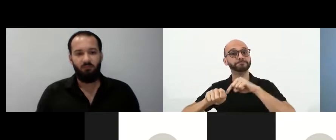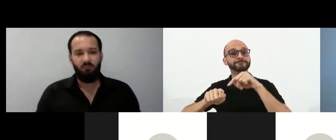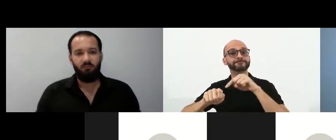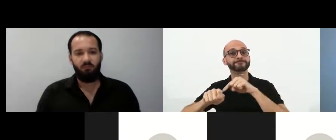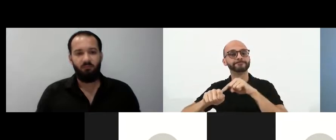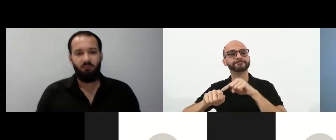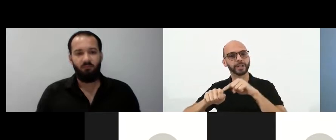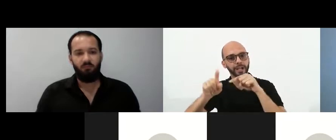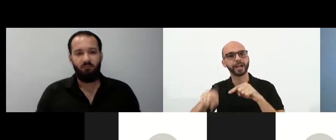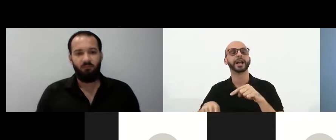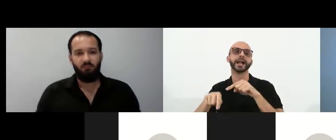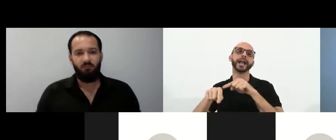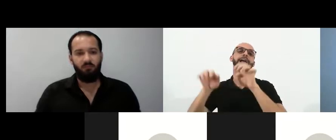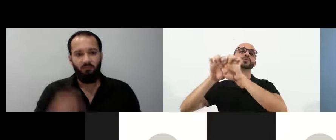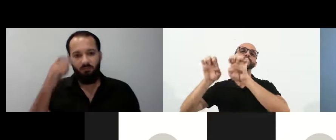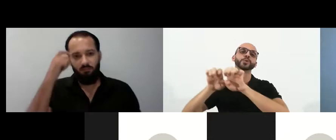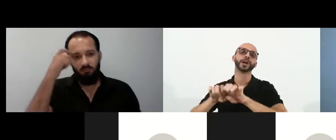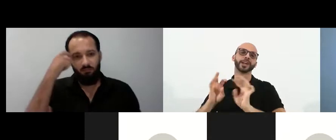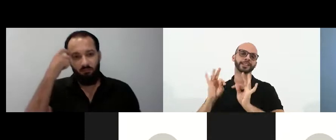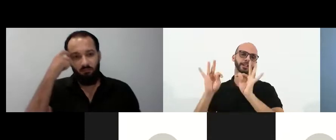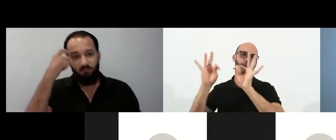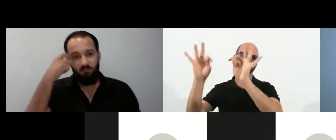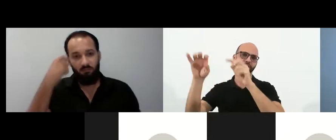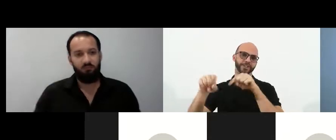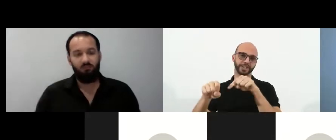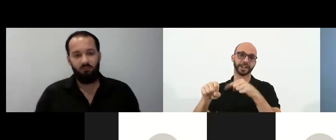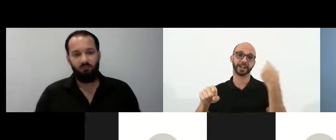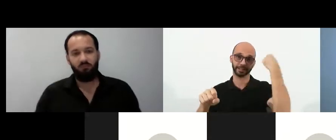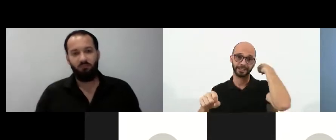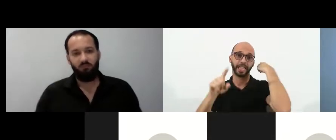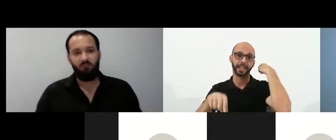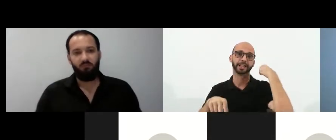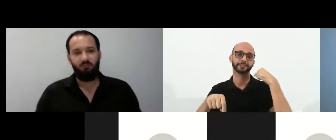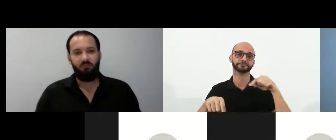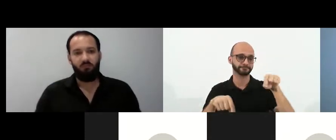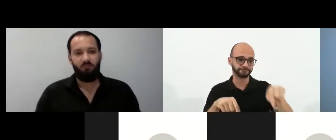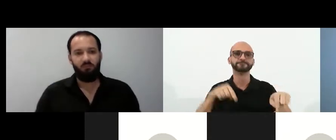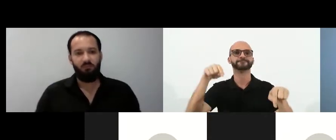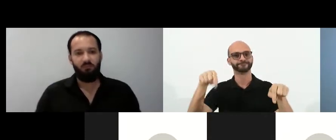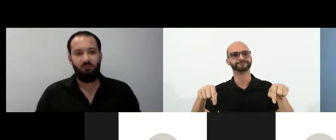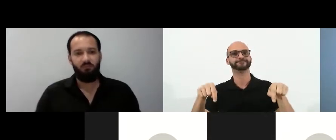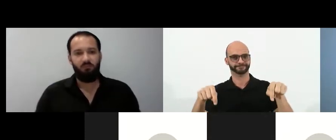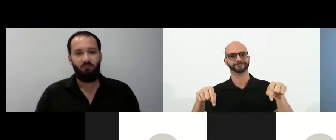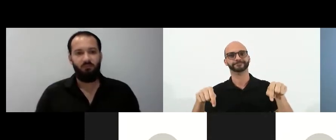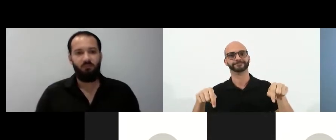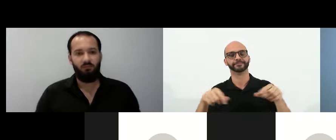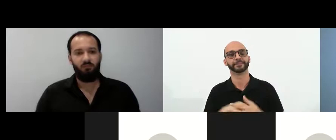que estava sendo remanejado ali para ser. Então, a estrutura tecnológica era aquela.